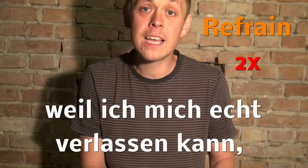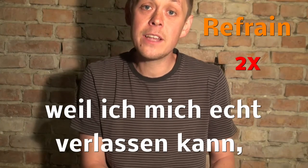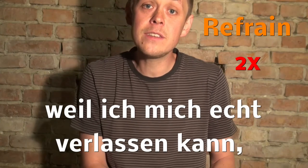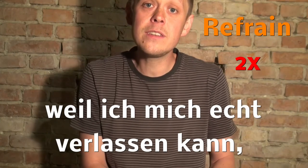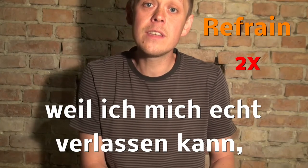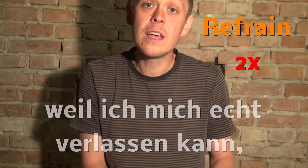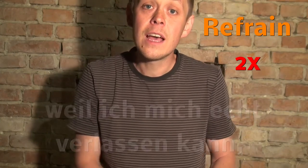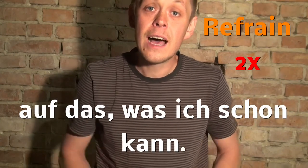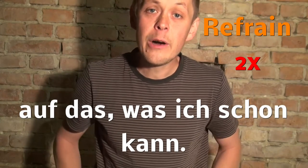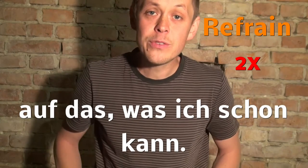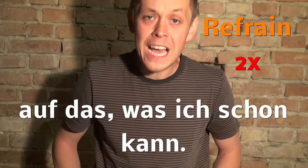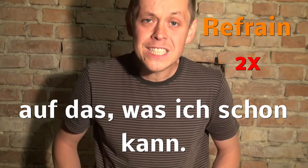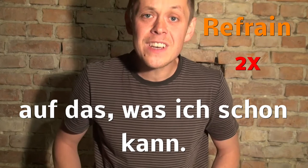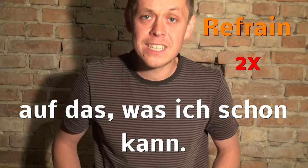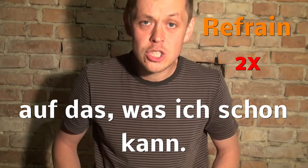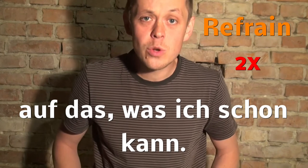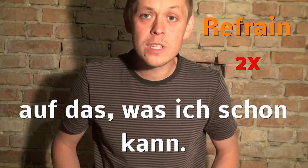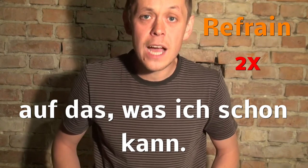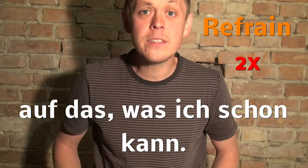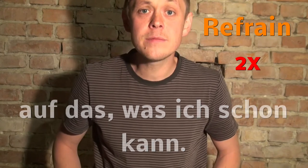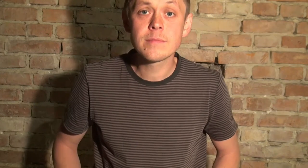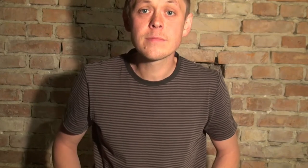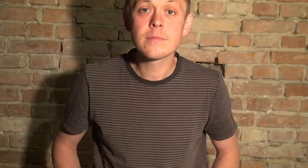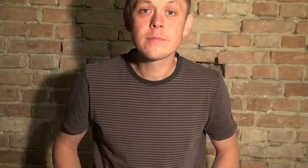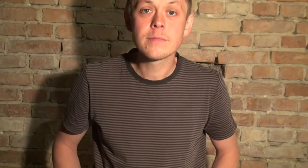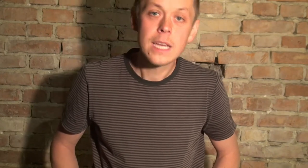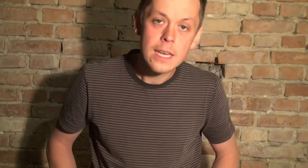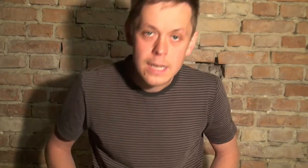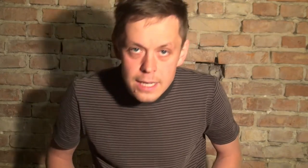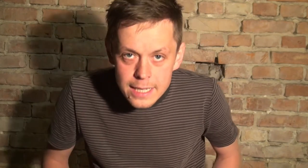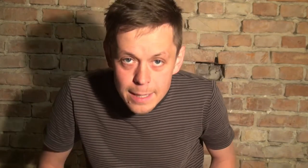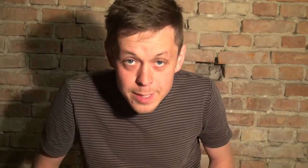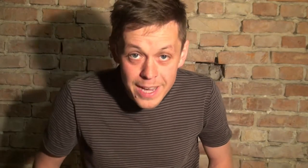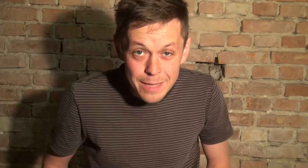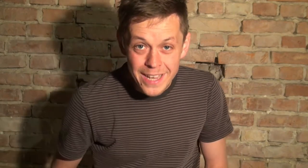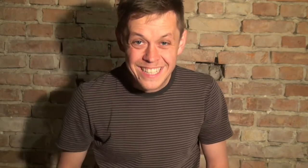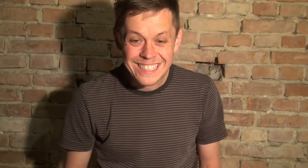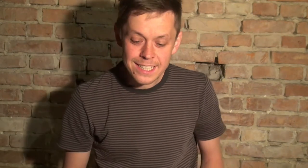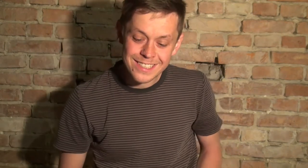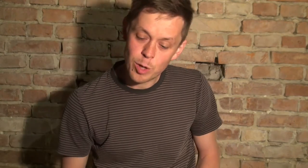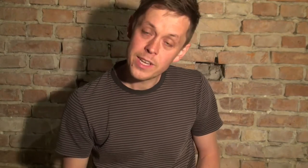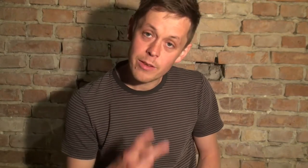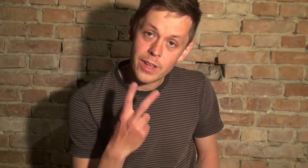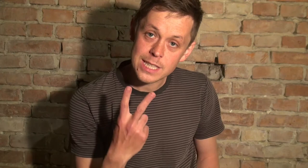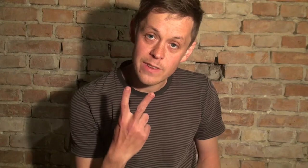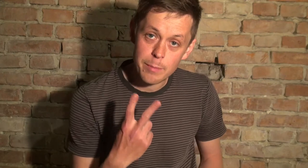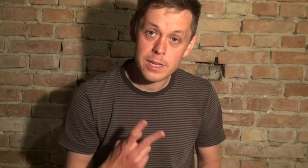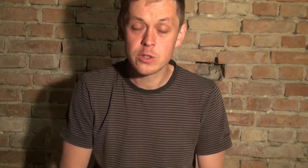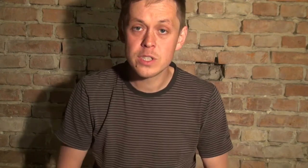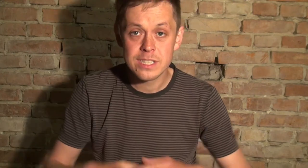kann auf das, was ich schon kann. Ihr habt gemerkt, am Ende des Liedes kommt der Refrain zweimal. Ansonsten ist der